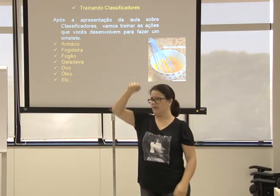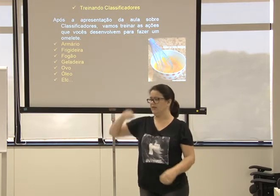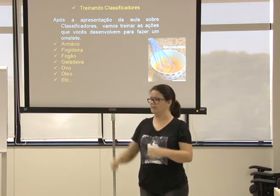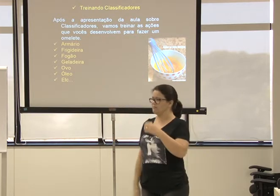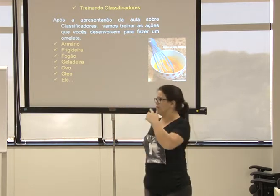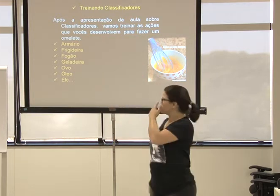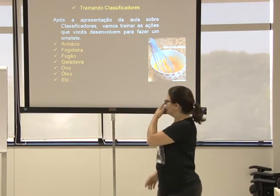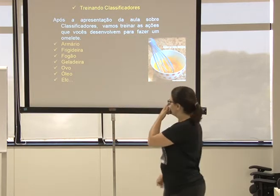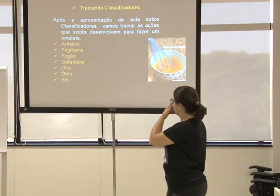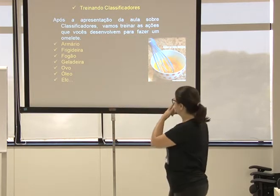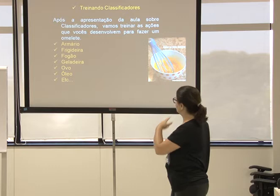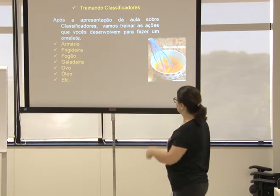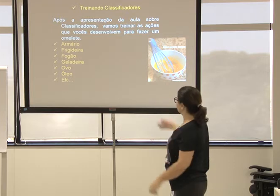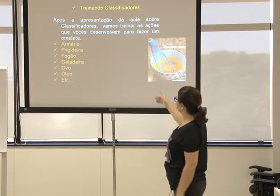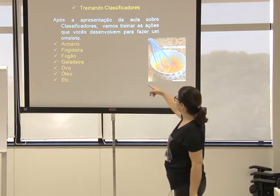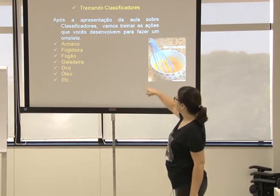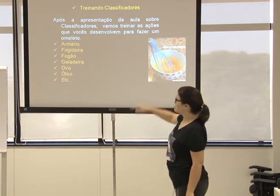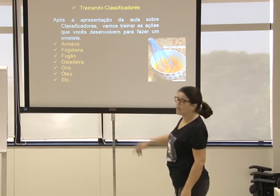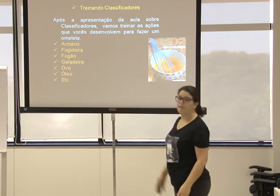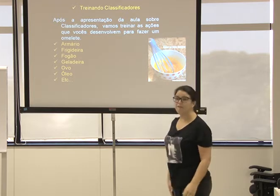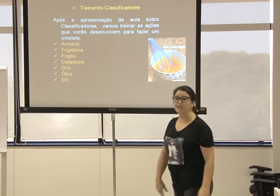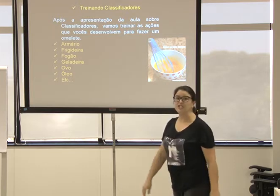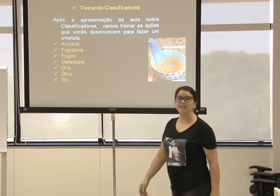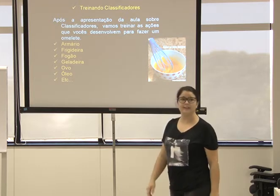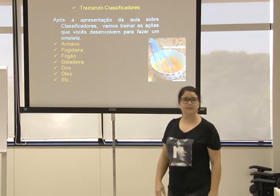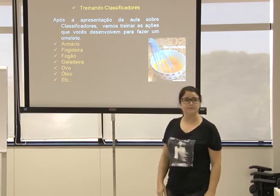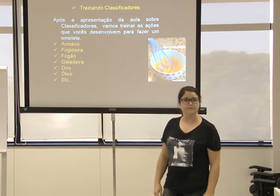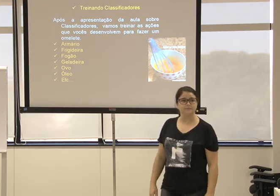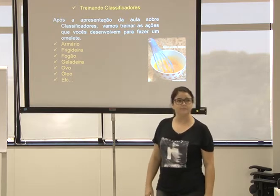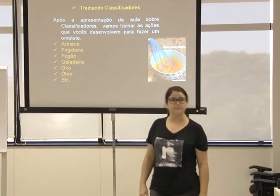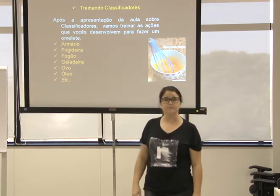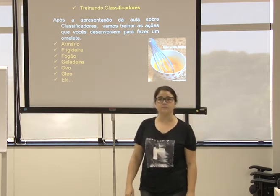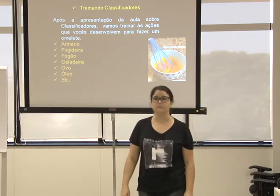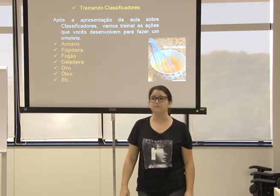esse, basculante. Frigideira.